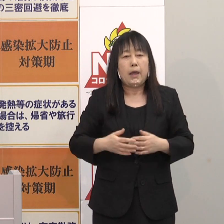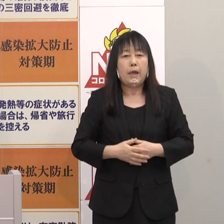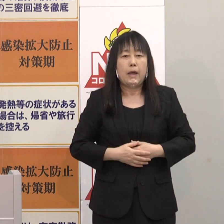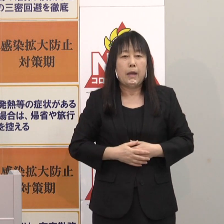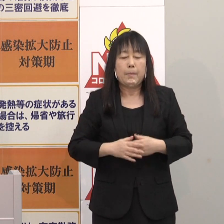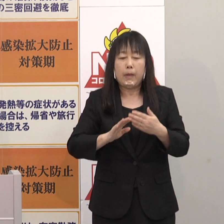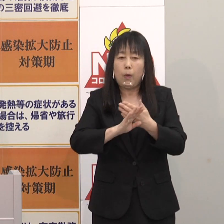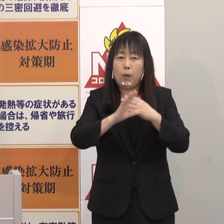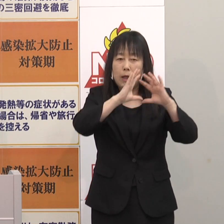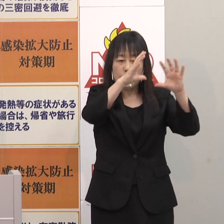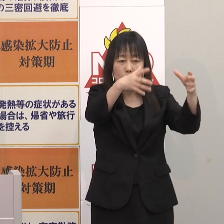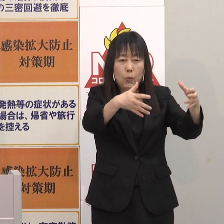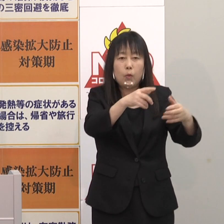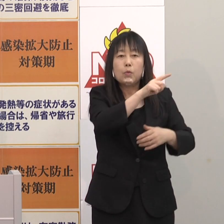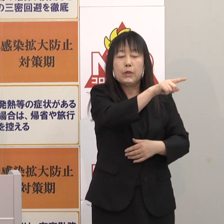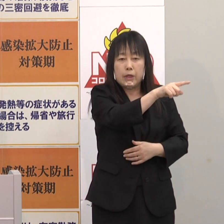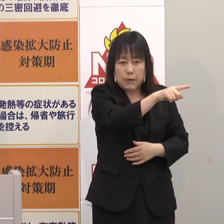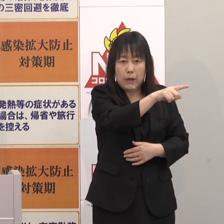てはですね、